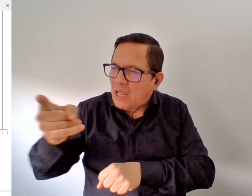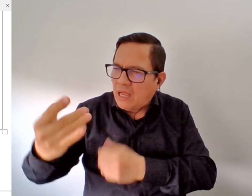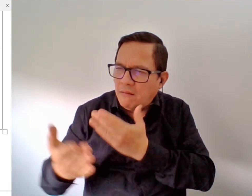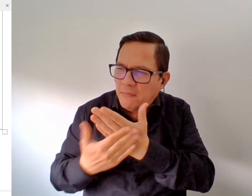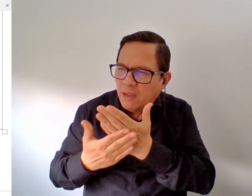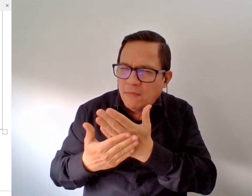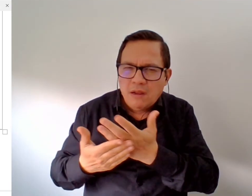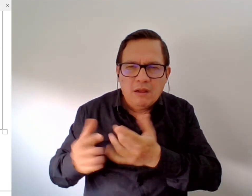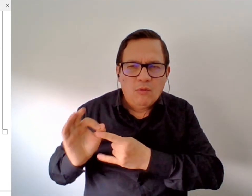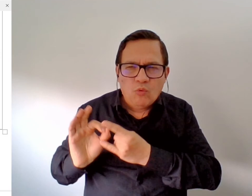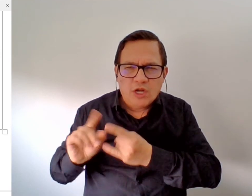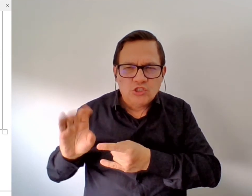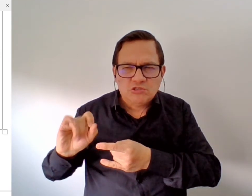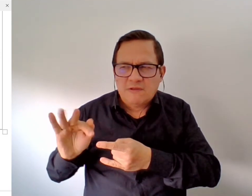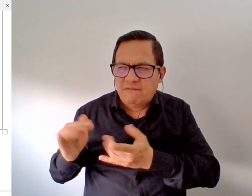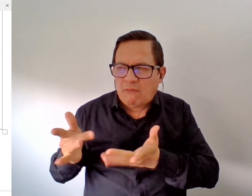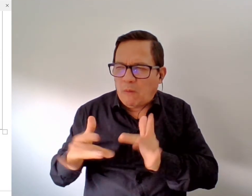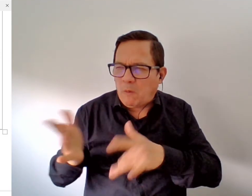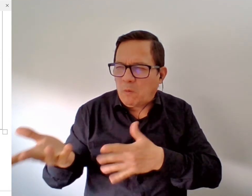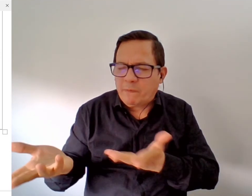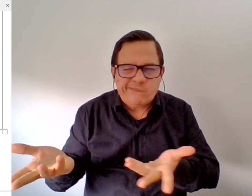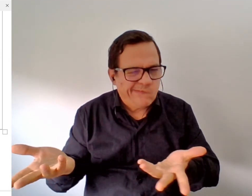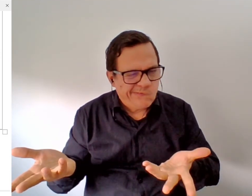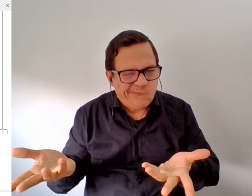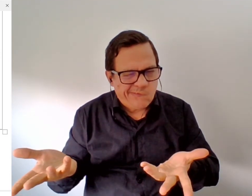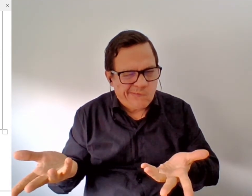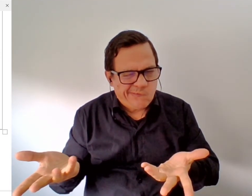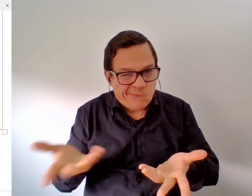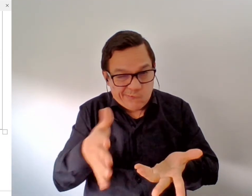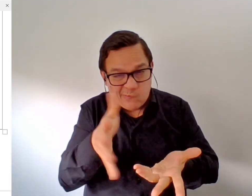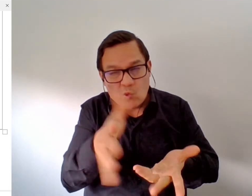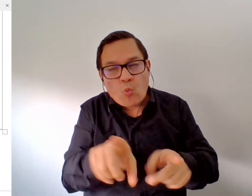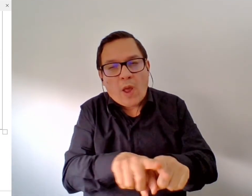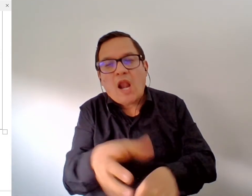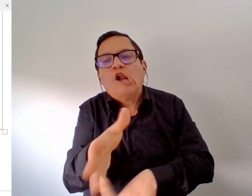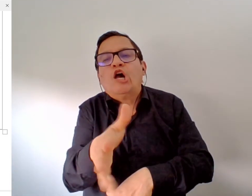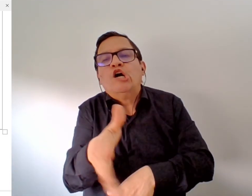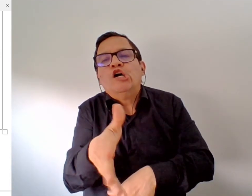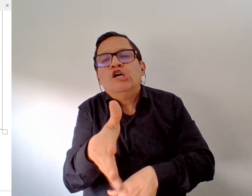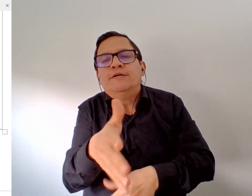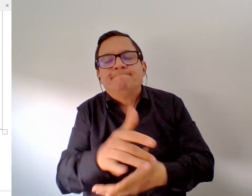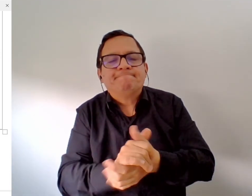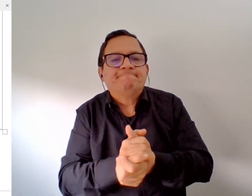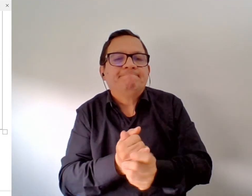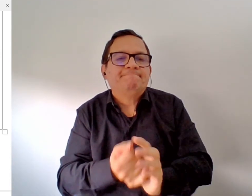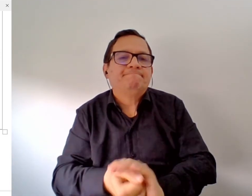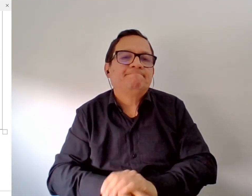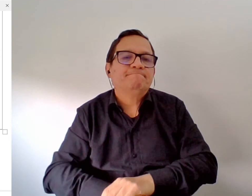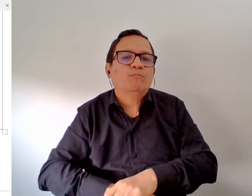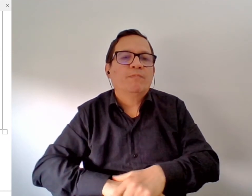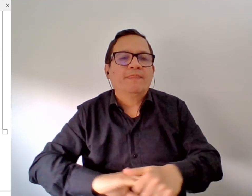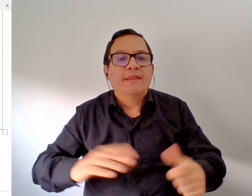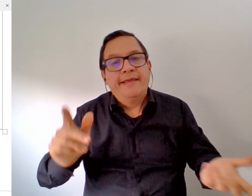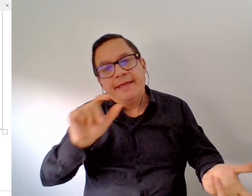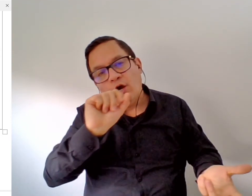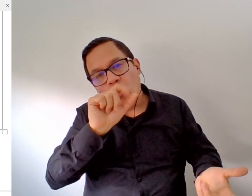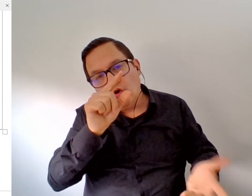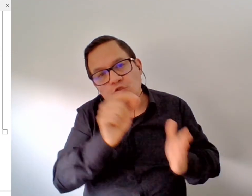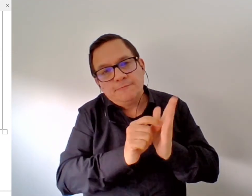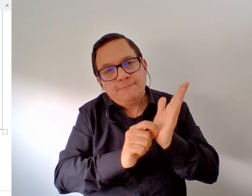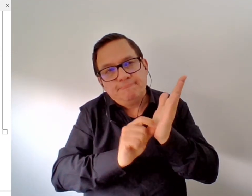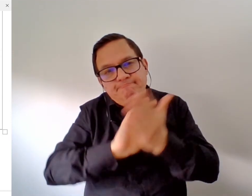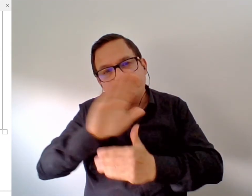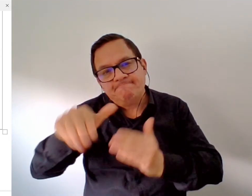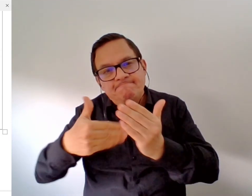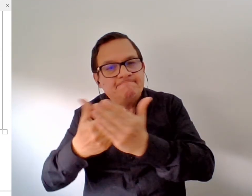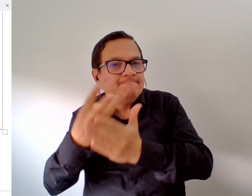usuario. Si su trabajo se encuentra en este nivel, puede obtener entre 11 puntos y 30